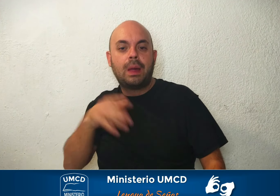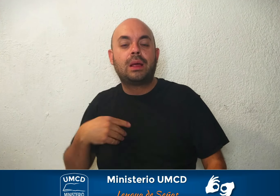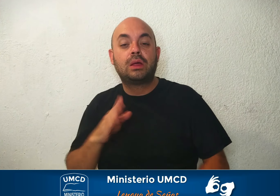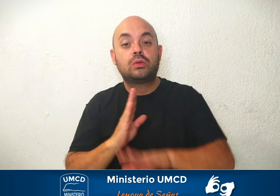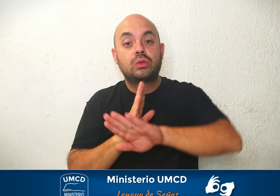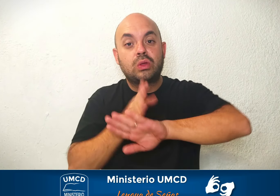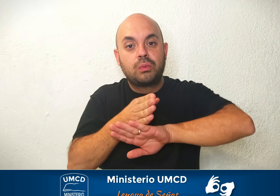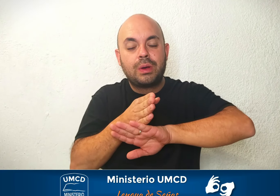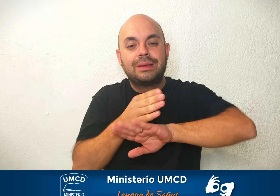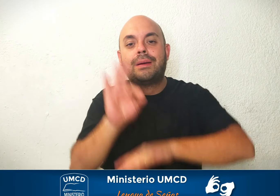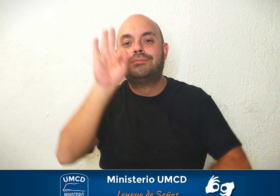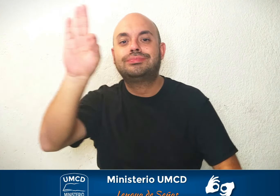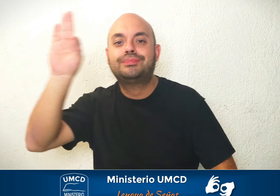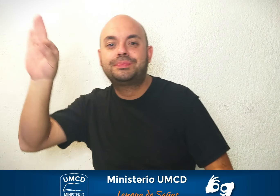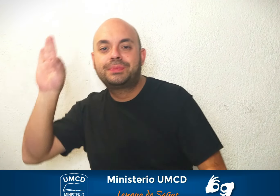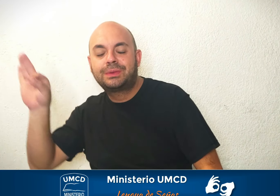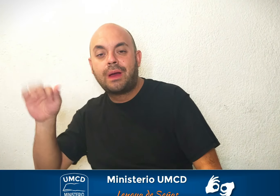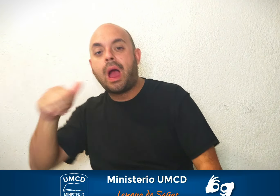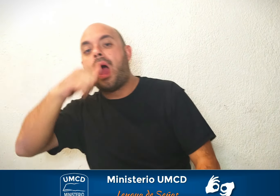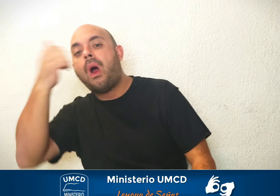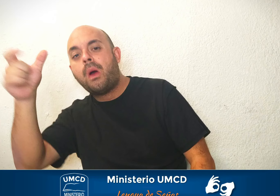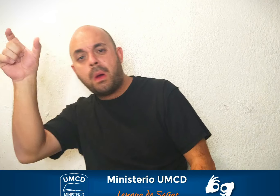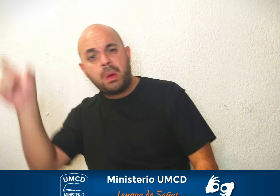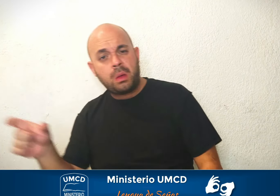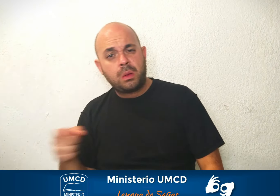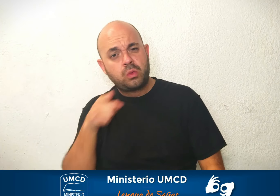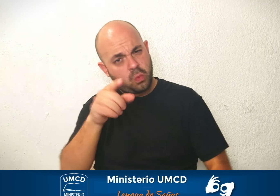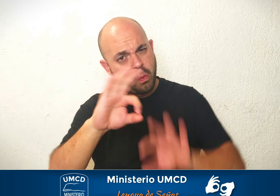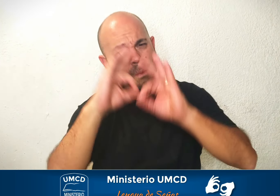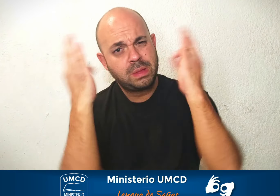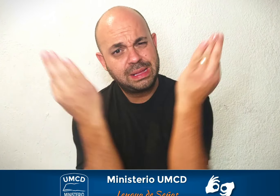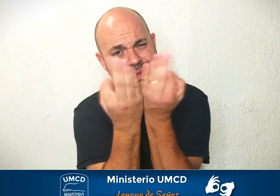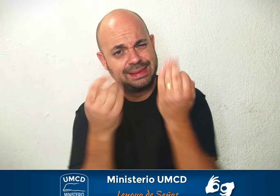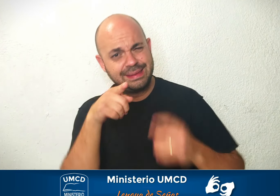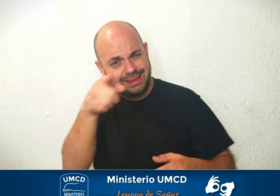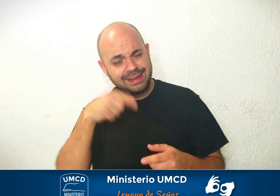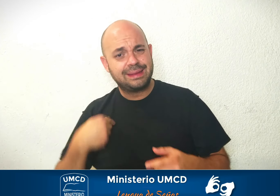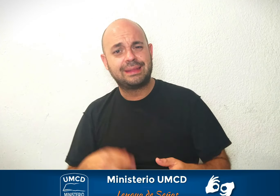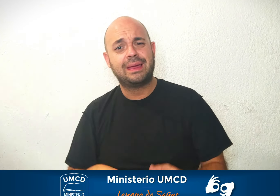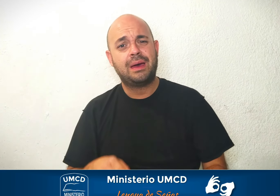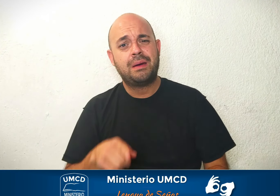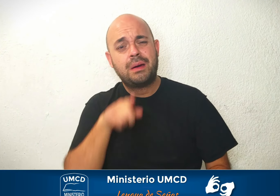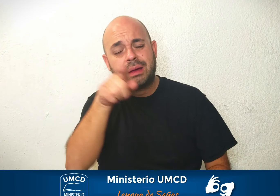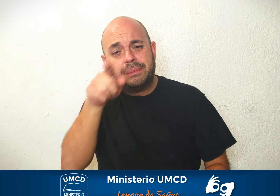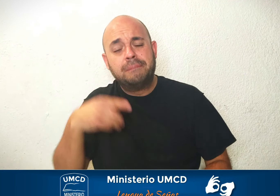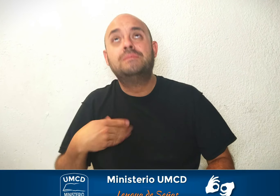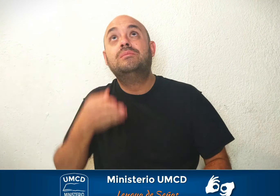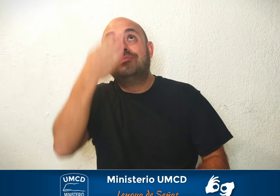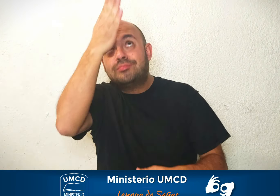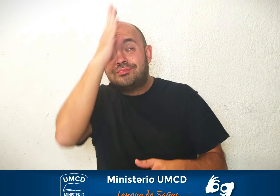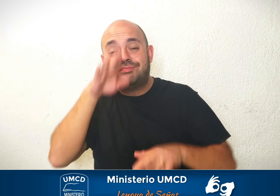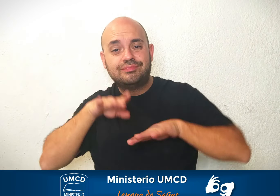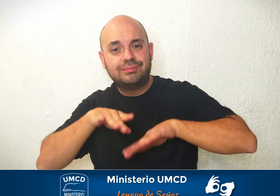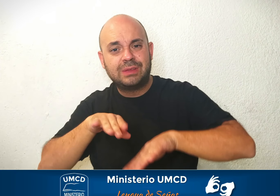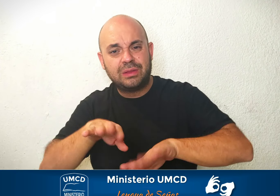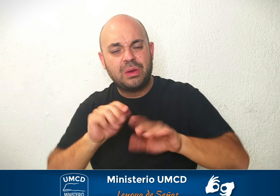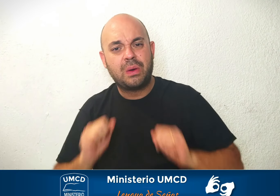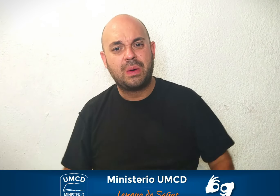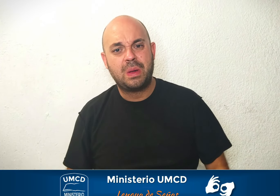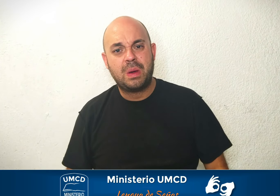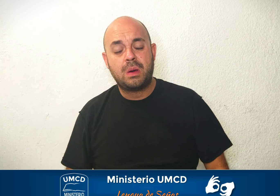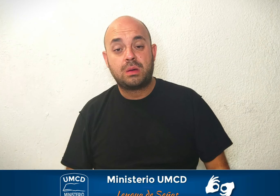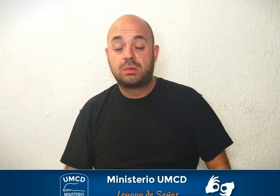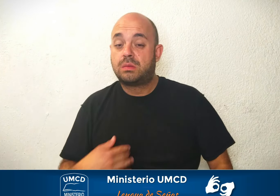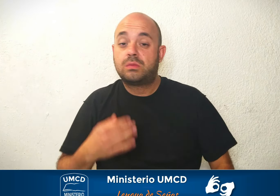el cielo. Pablo nos recuerda en estos 9 versículos que todo es obra de Cristo. No es por